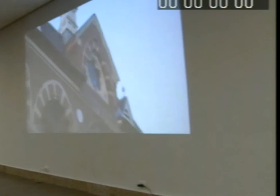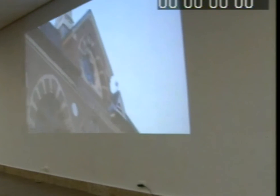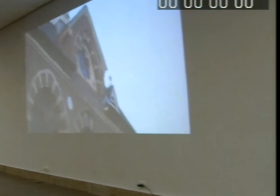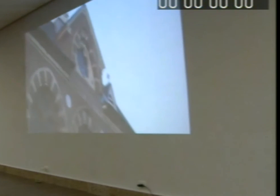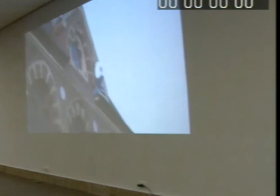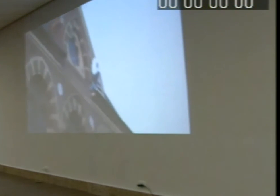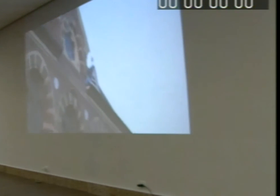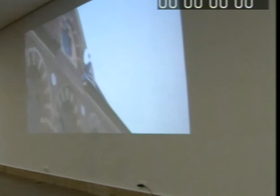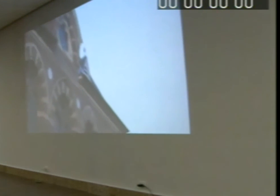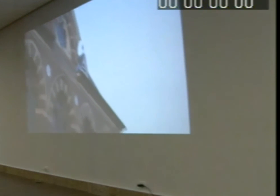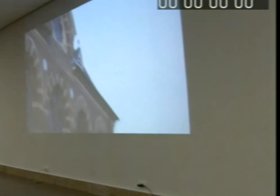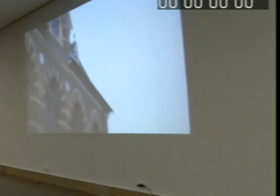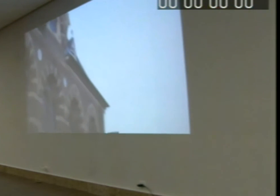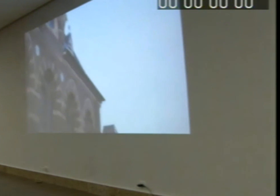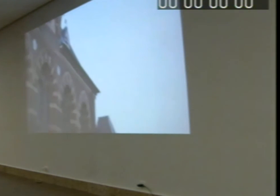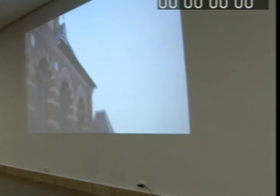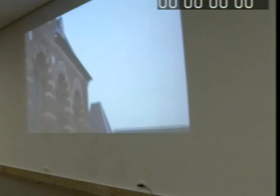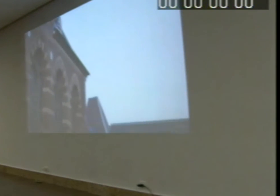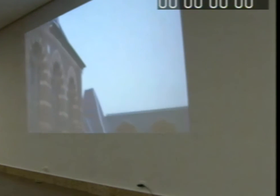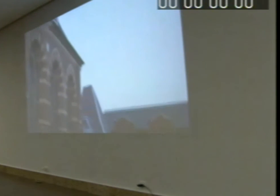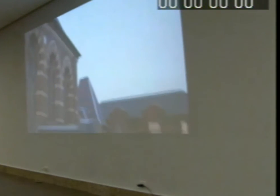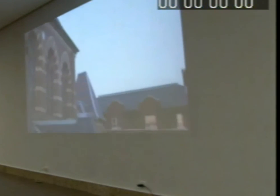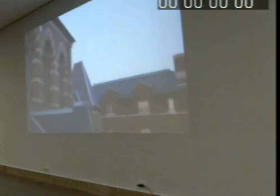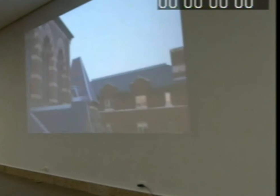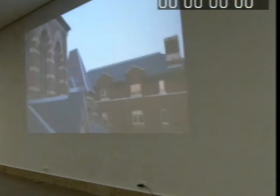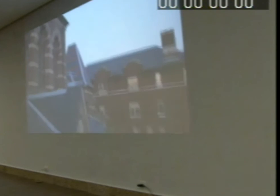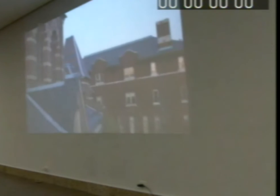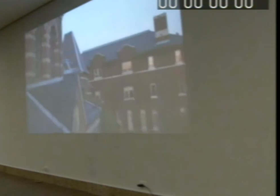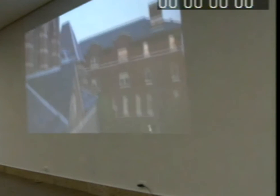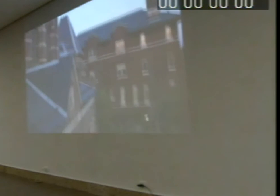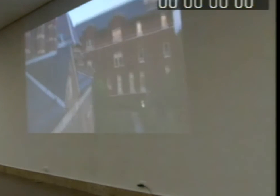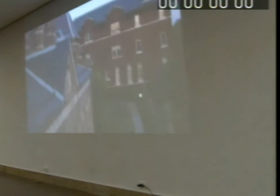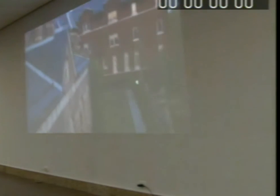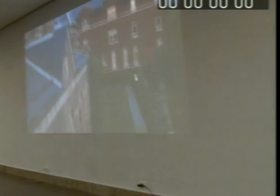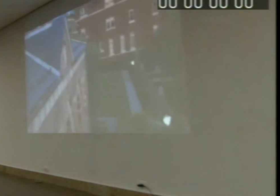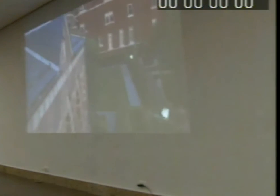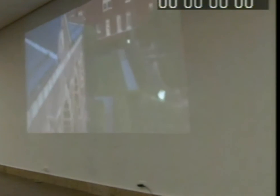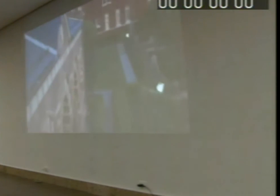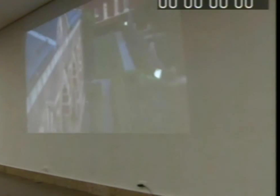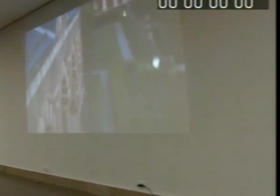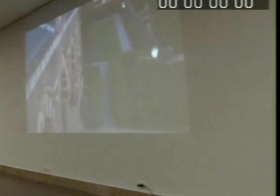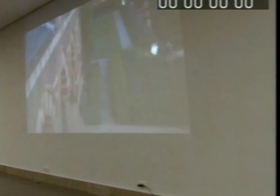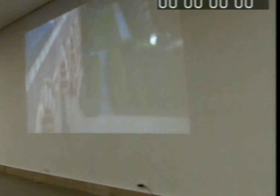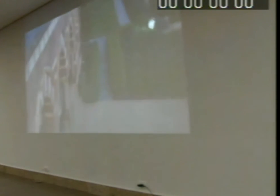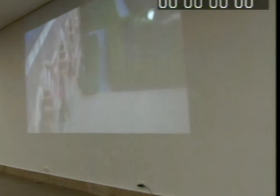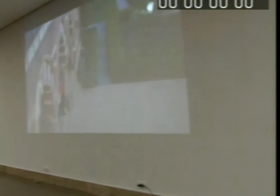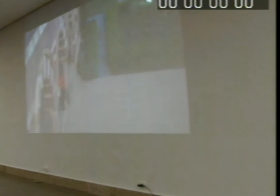Mano vocês frio eu não quero mais organizar